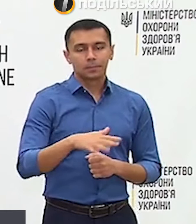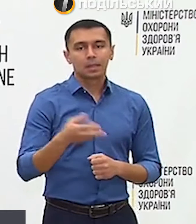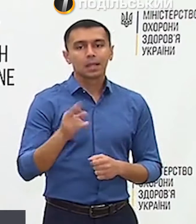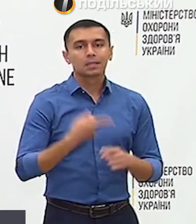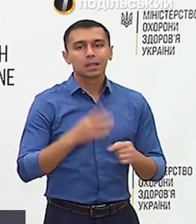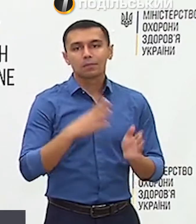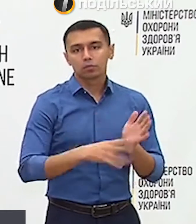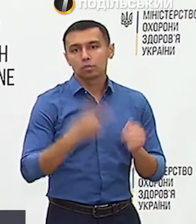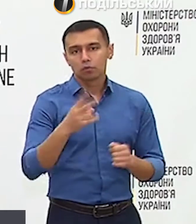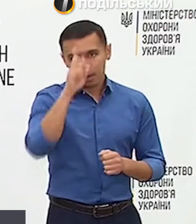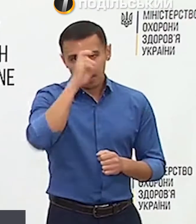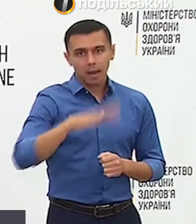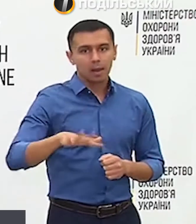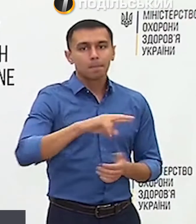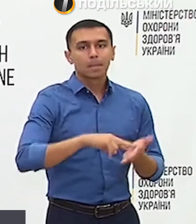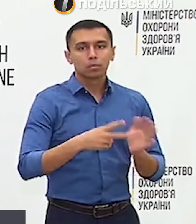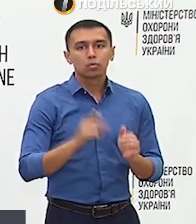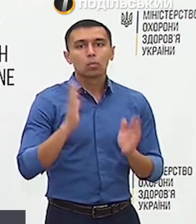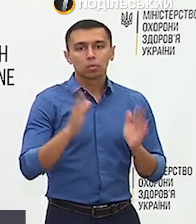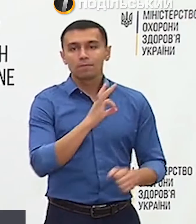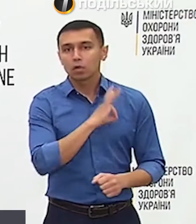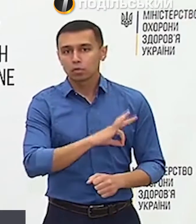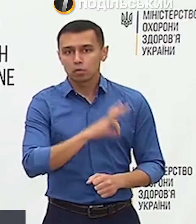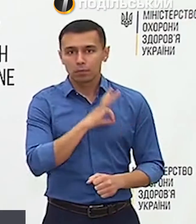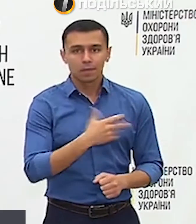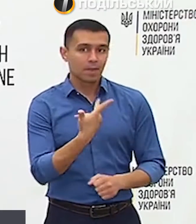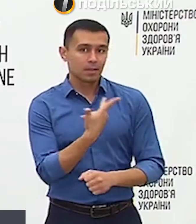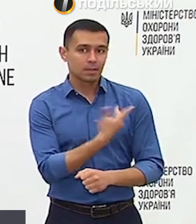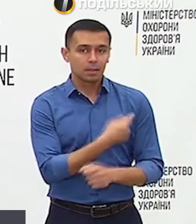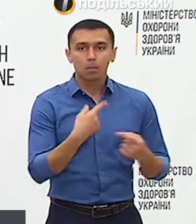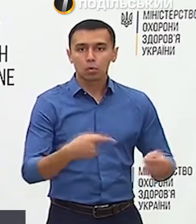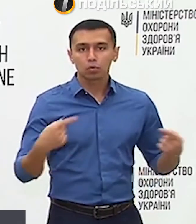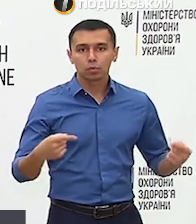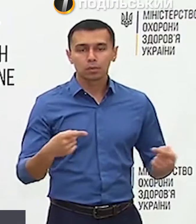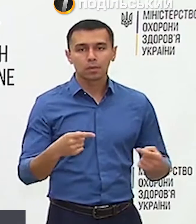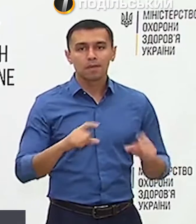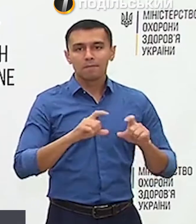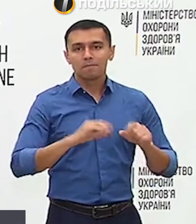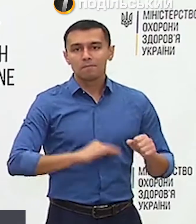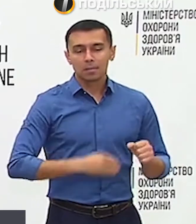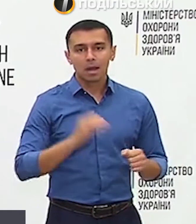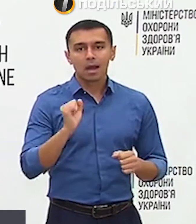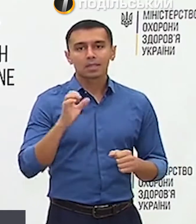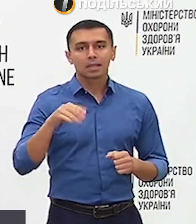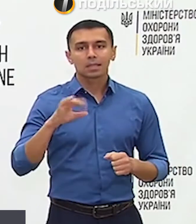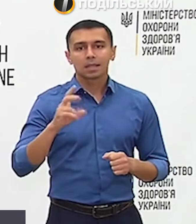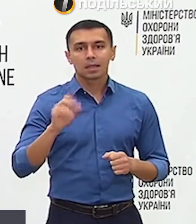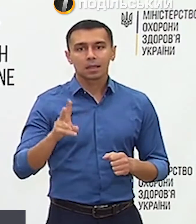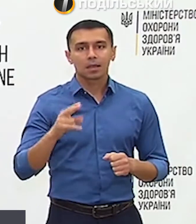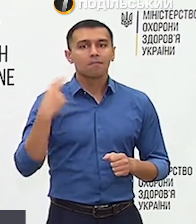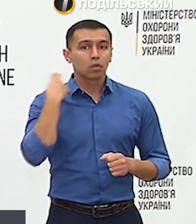цих 92 країн планується, що будуть використовуватись вакцинні продукти фірми AstraZeneca Великобританія